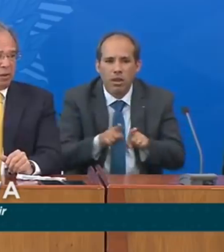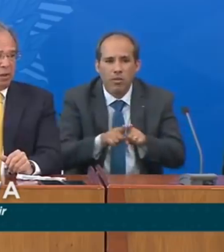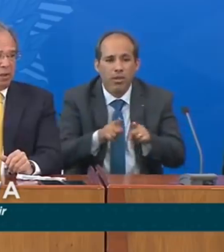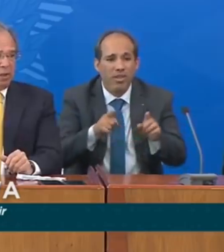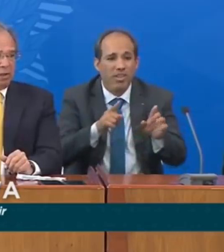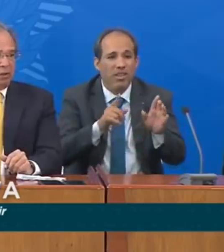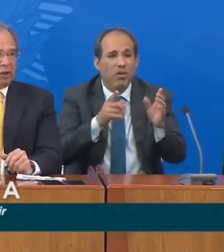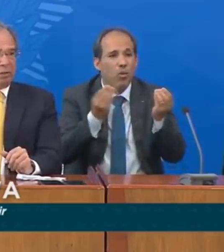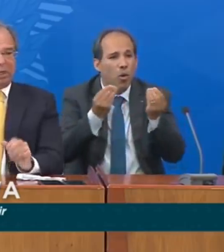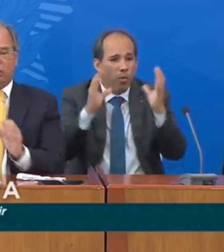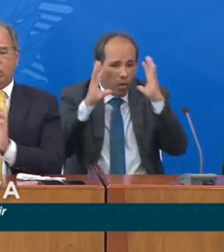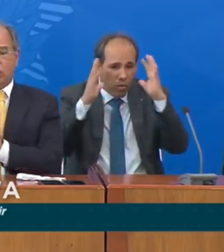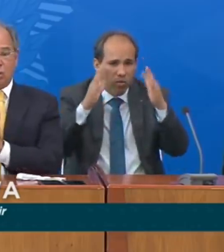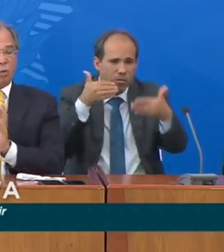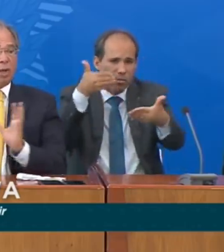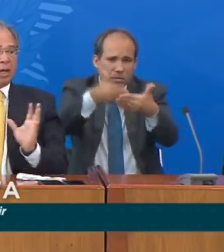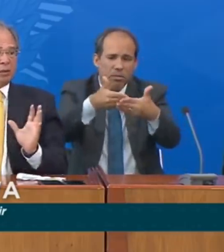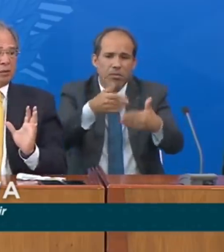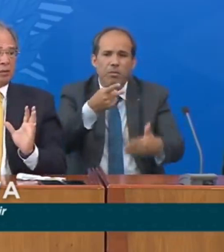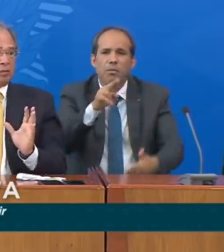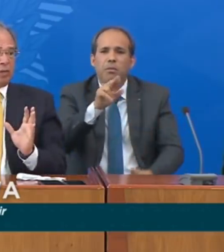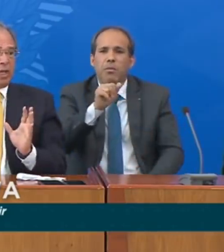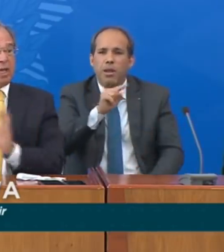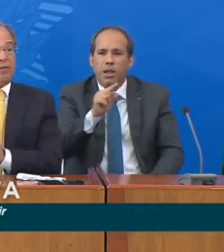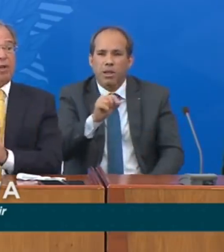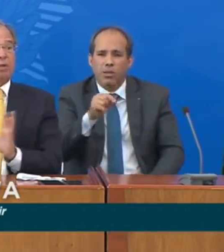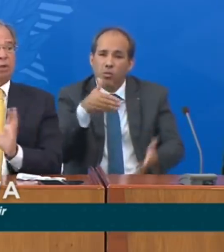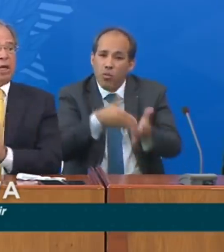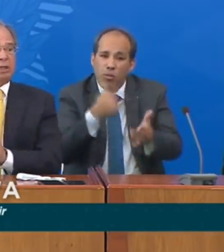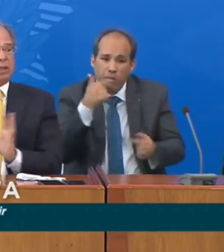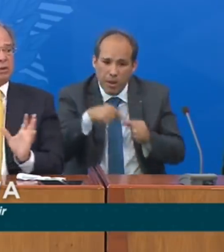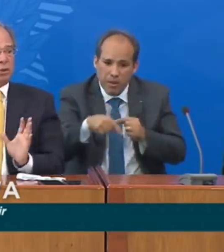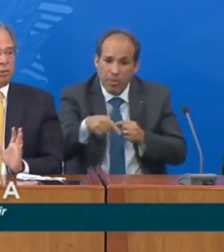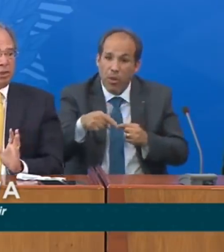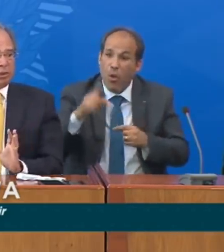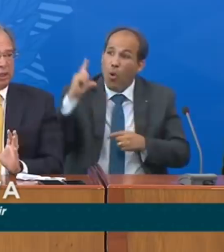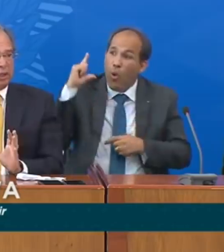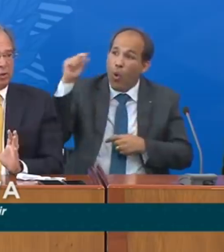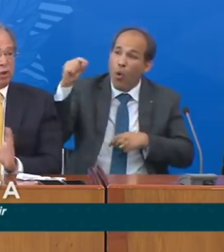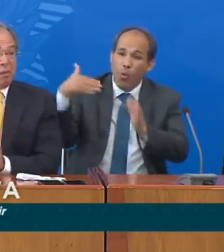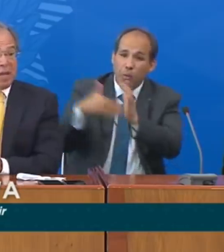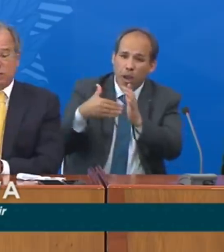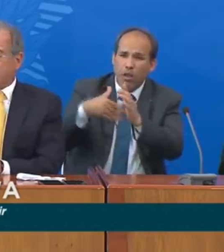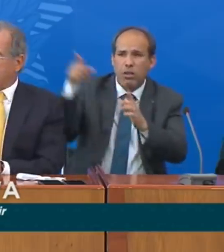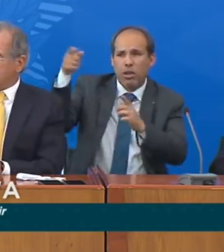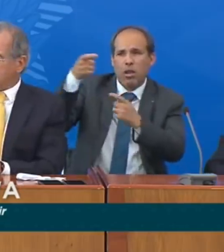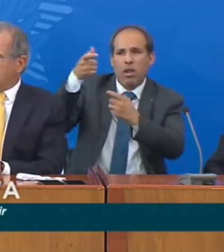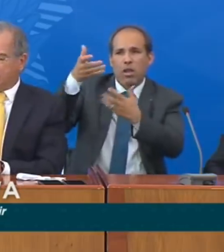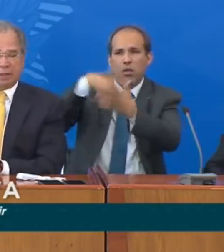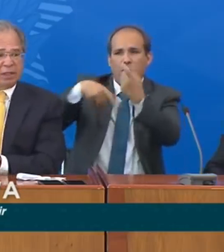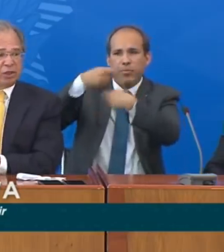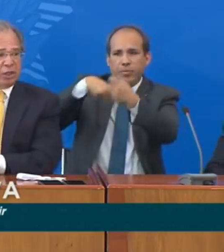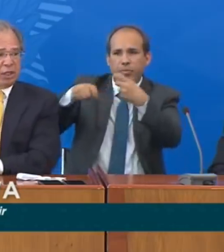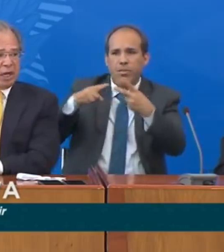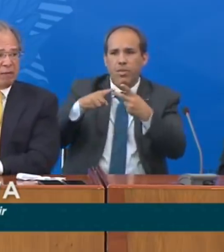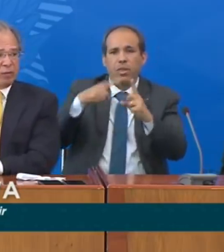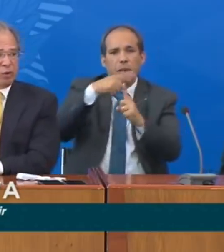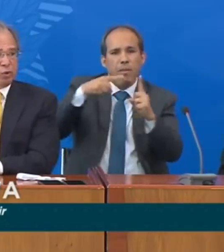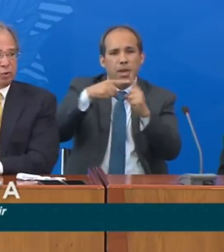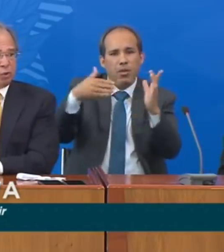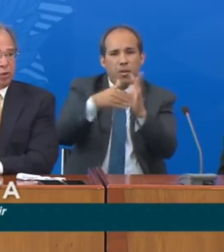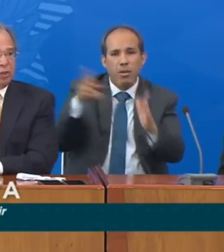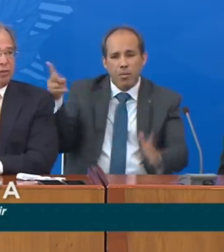prazo. Então, veja bem, o de longo prazo é a reforma tributária, 6 a 8 meses. O de médio prazo é o presidente